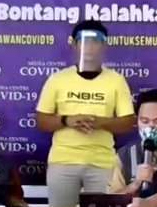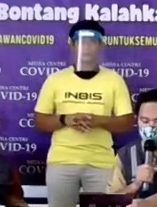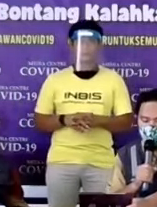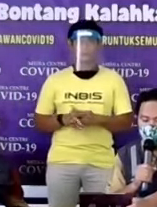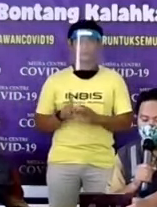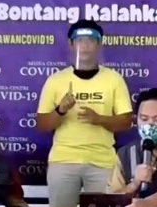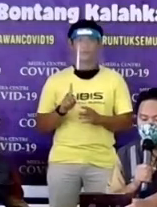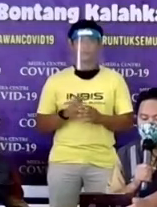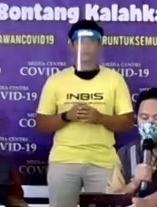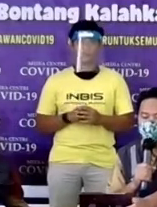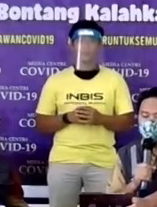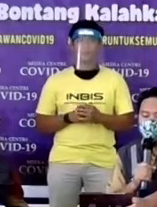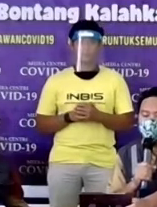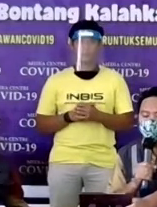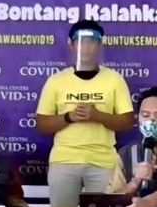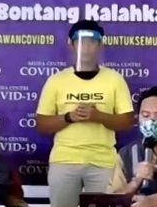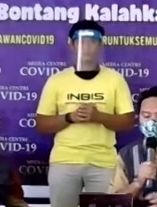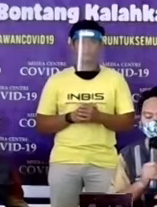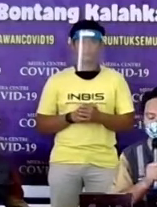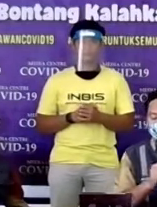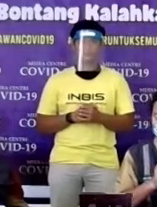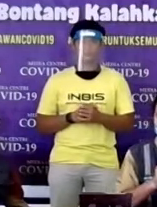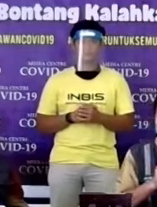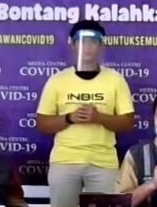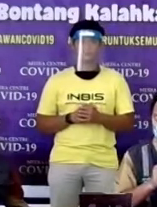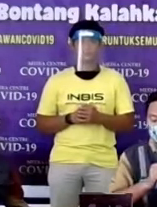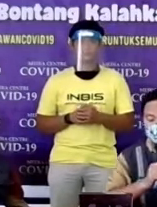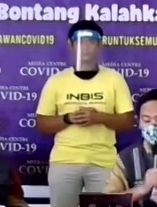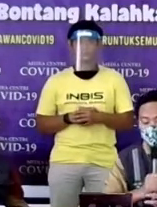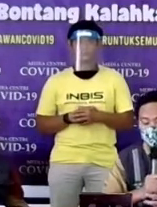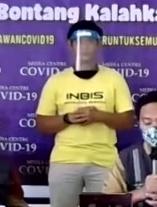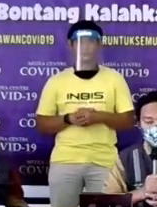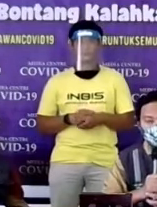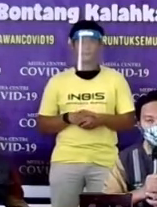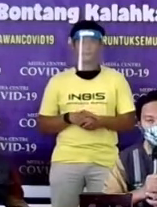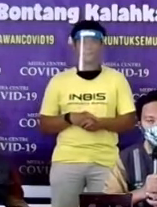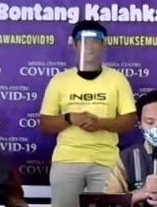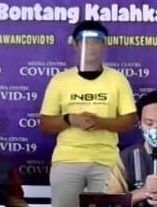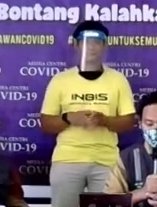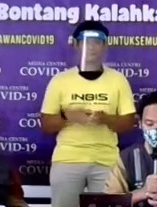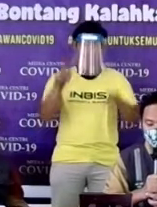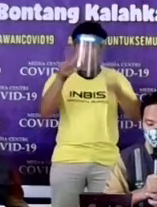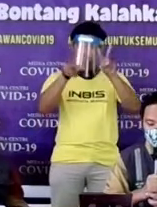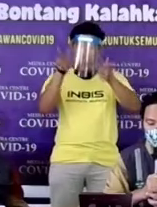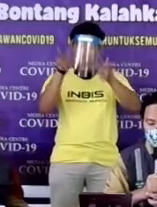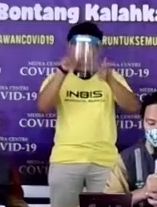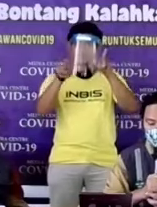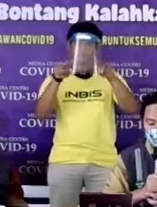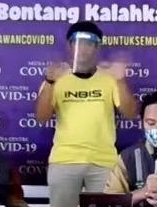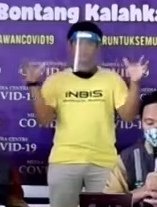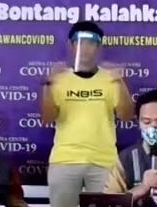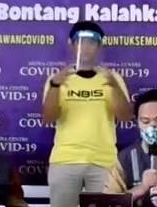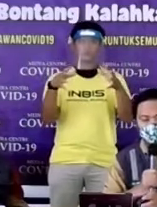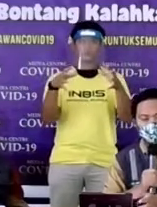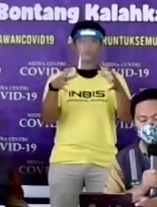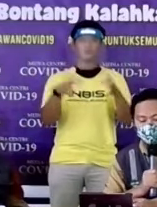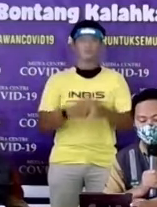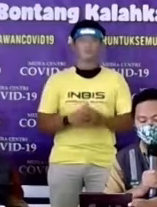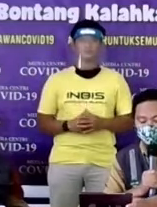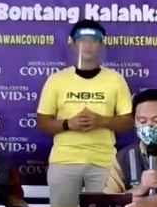kemudian hasil pemeriksaan pcr secara keseluruhan ada dari gugus tugas 630 perusahaan